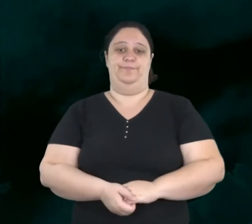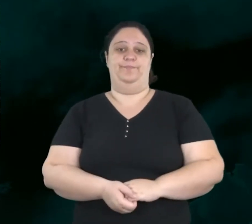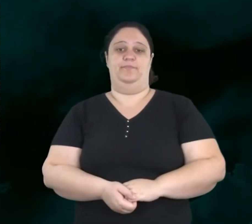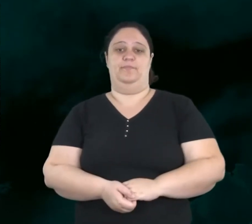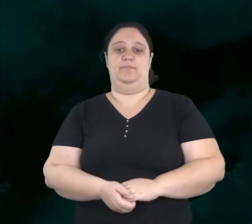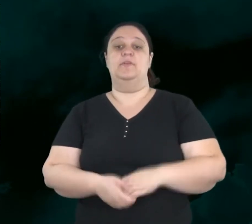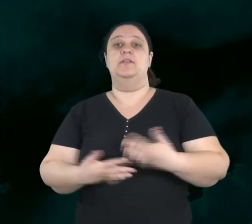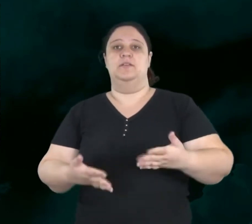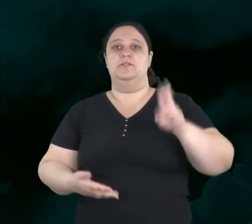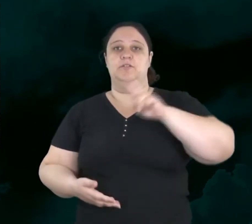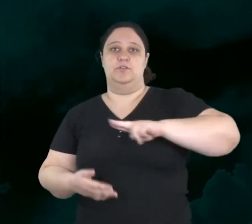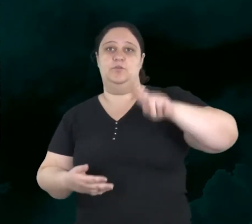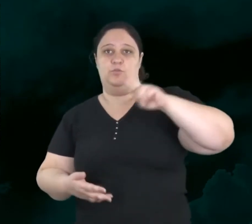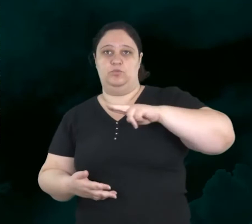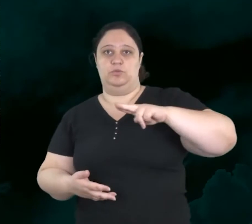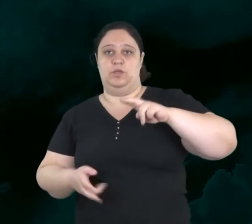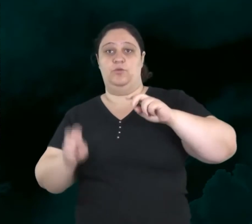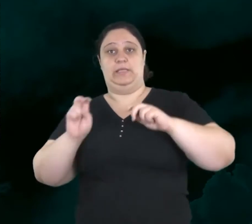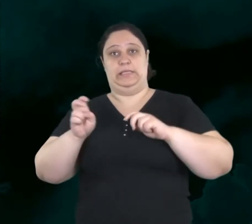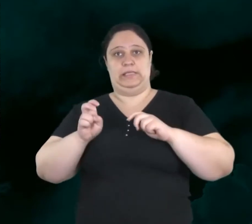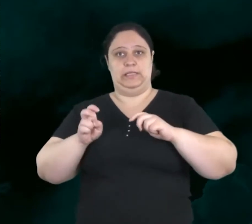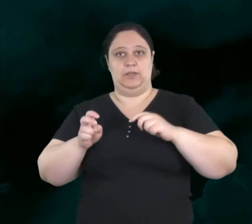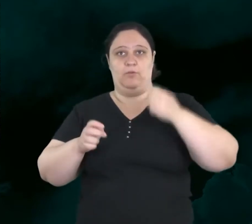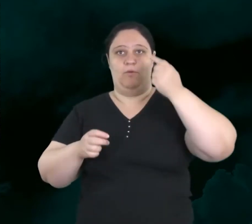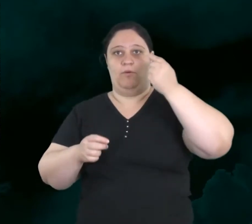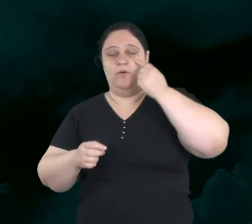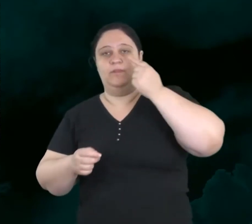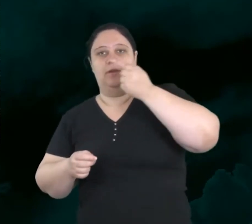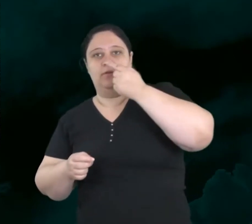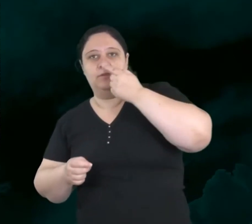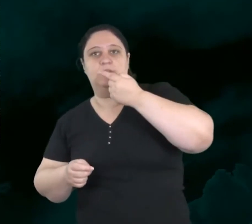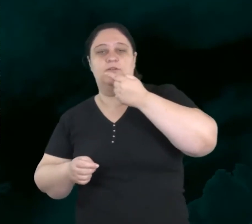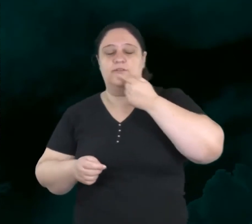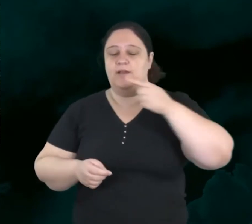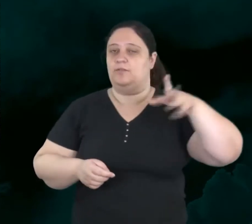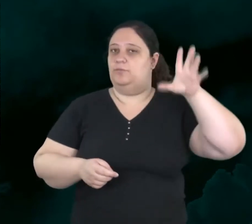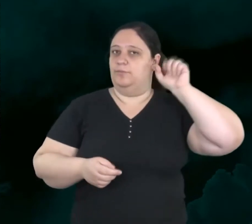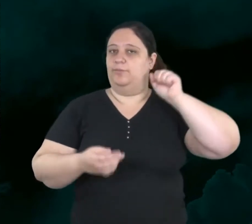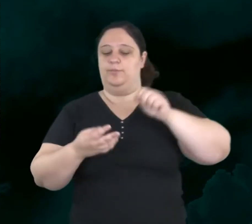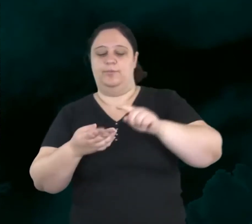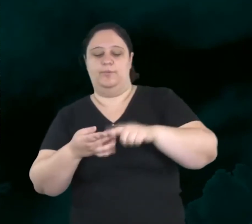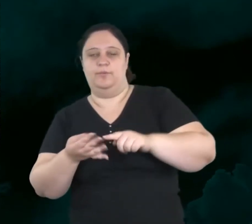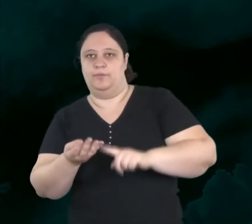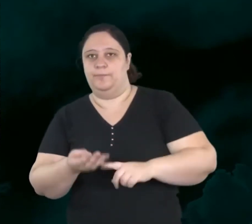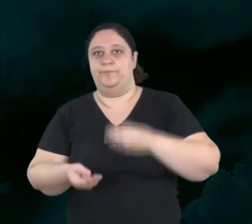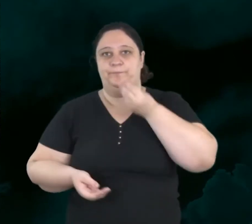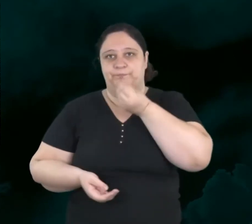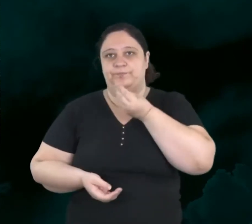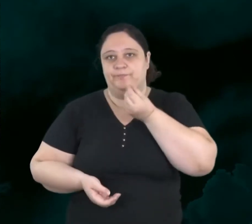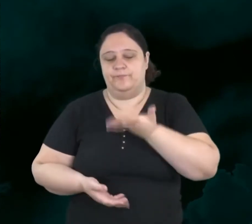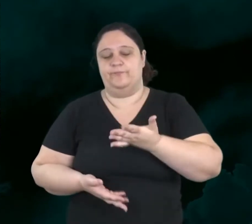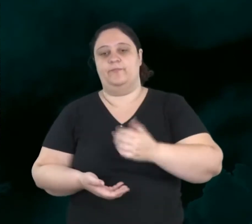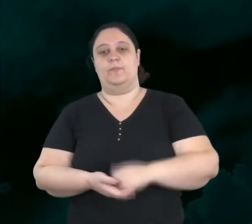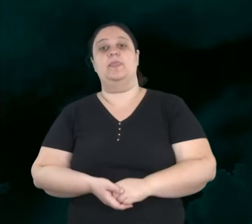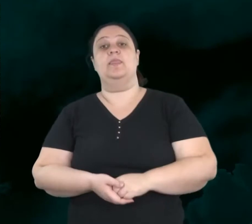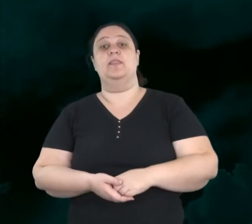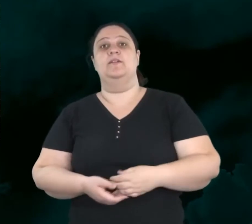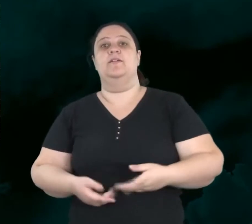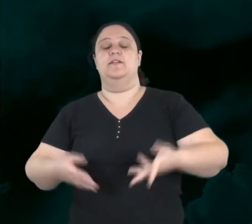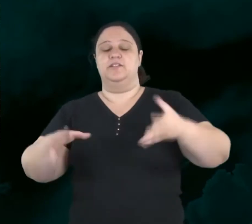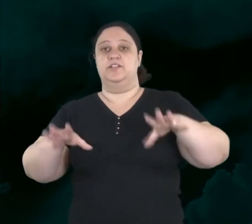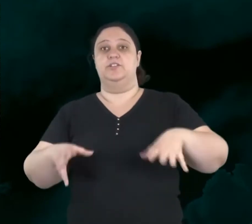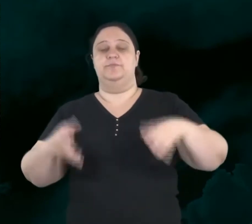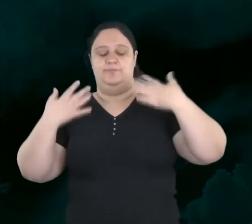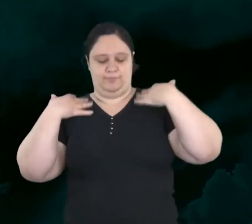desse sistema sensorial, e essa captação vai para o nosso sistema nervoso, e o sistema